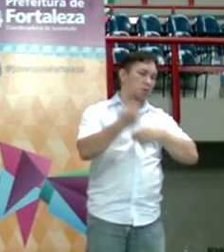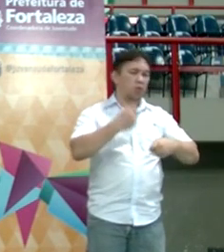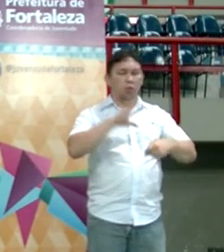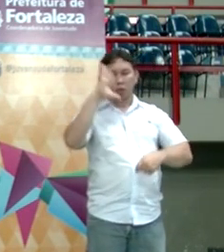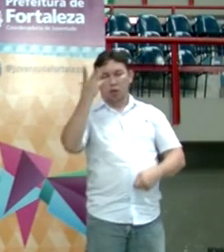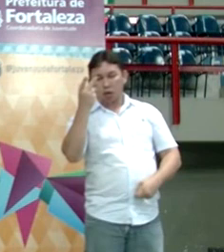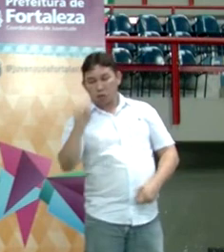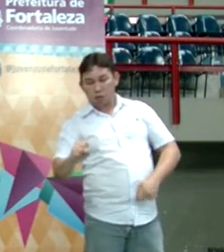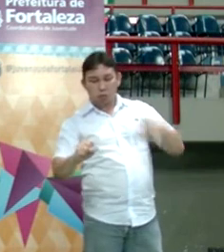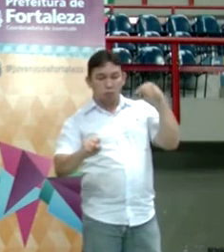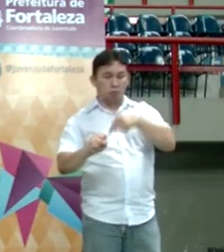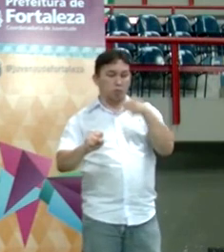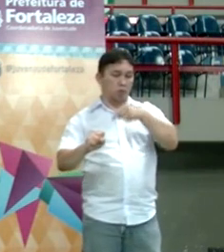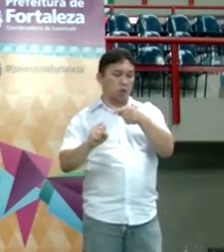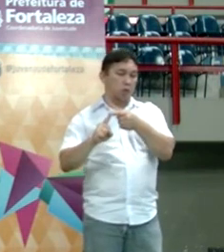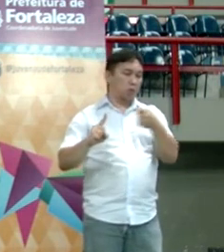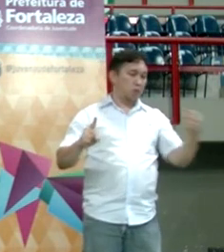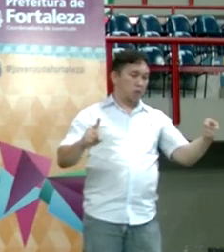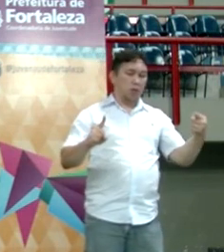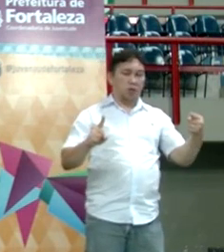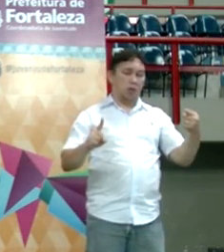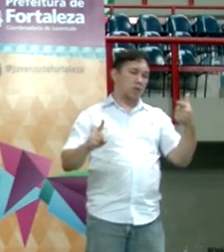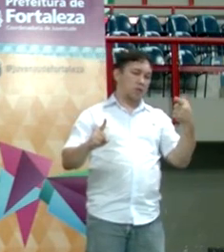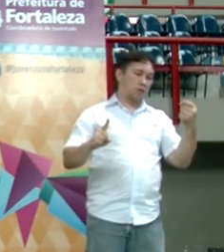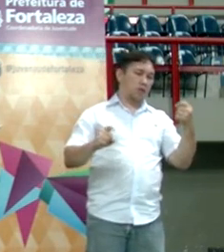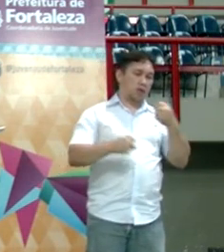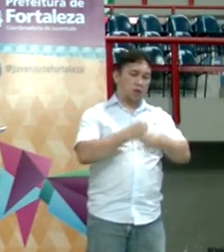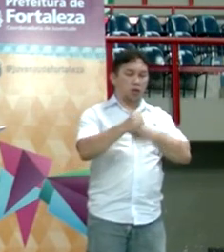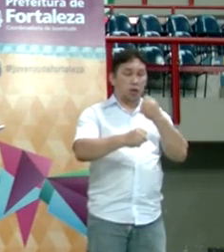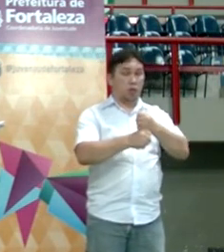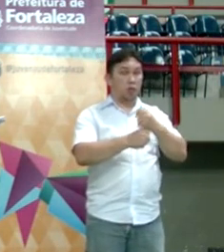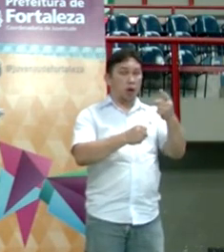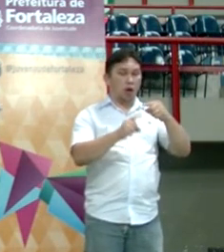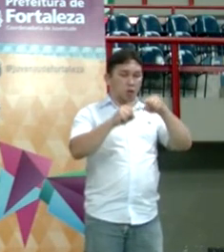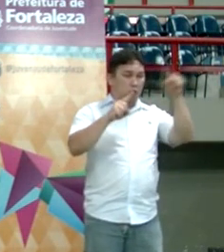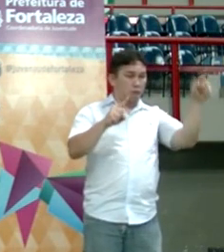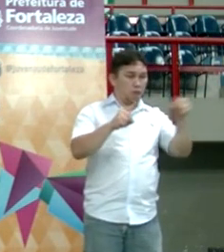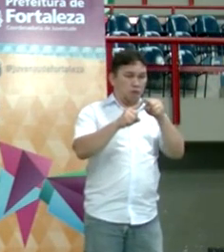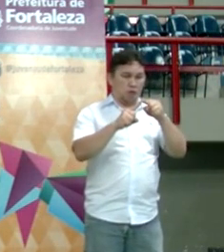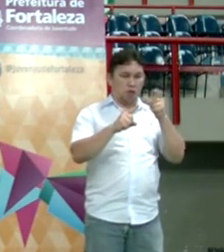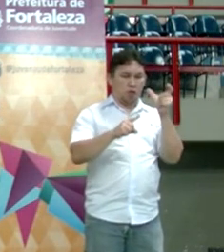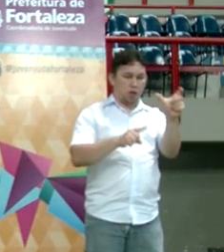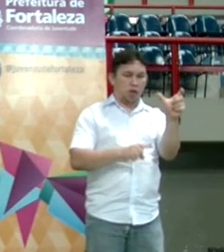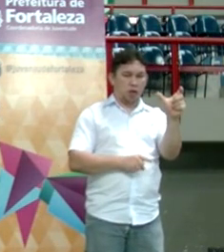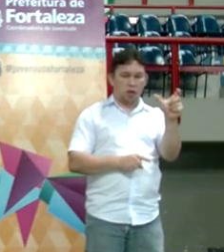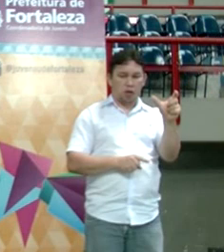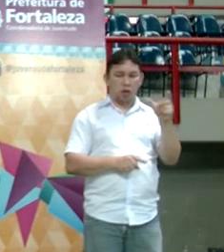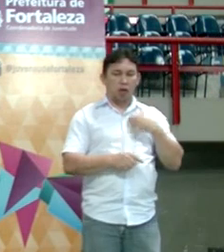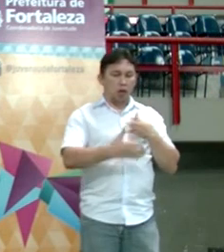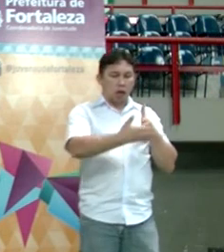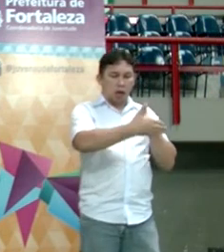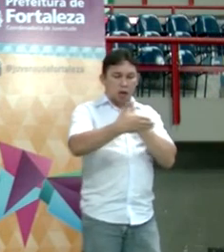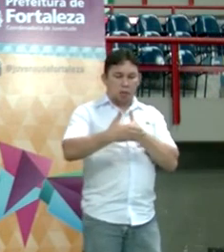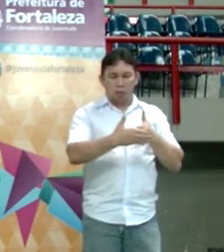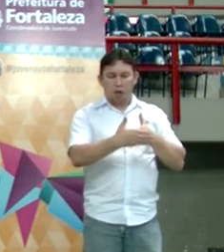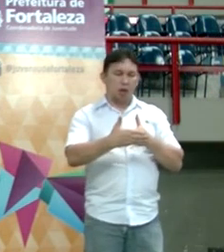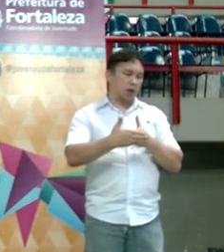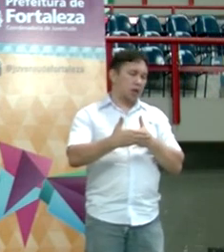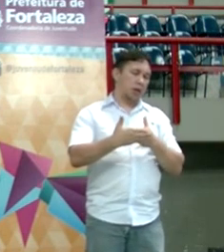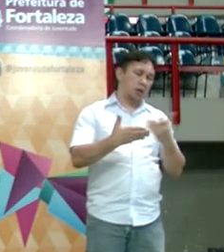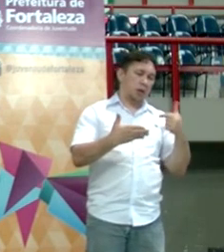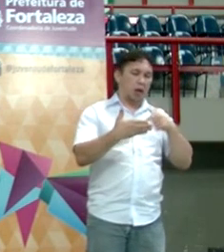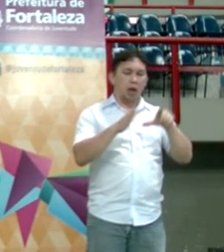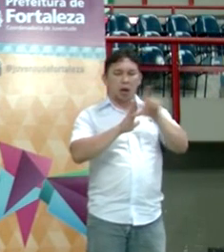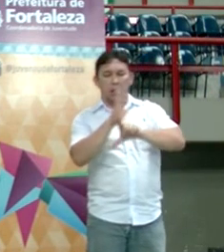conseguiu superar nestas 2 décadas. Aí você vai circular agora as barreiras legais e políticas